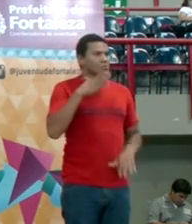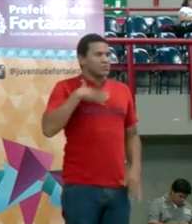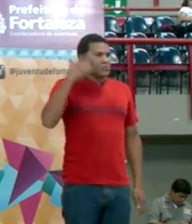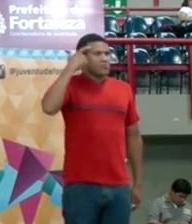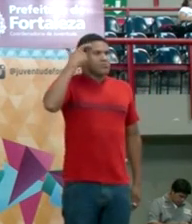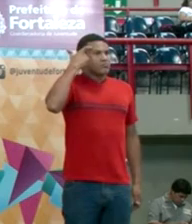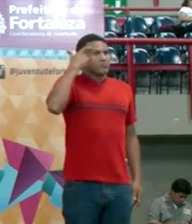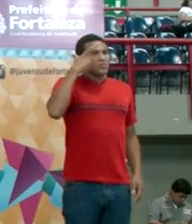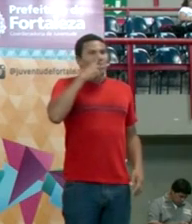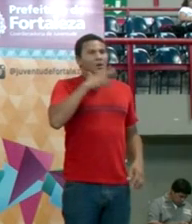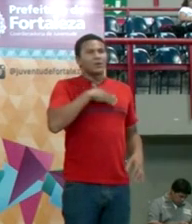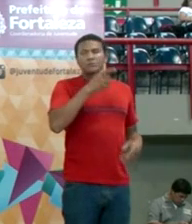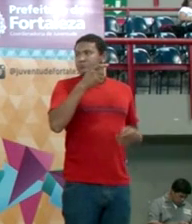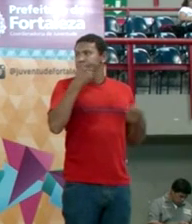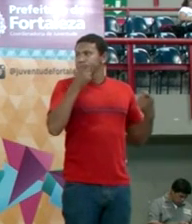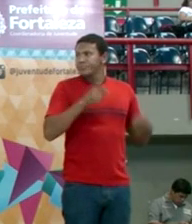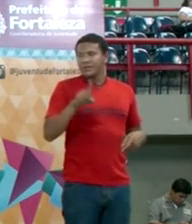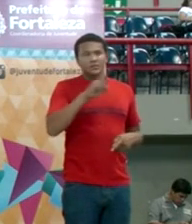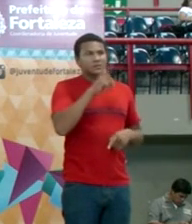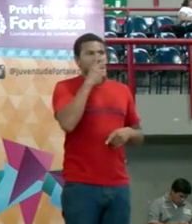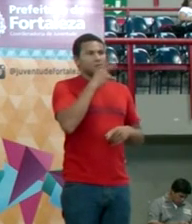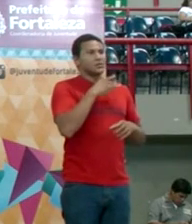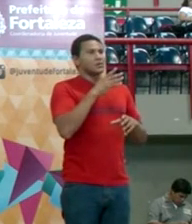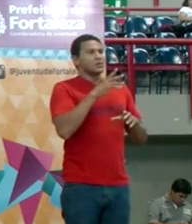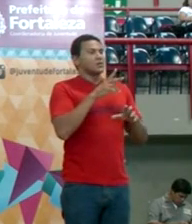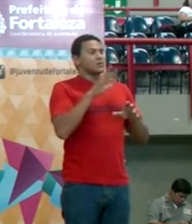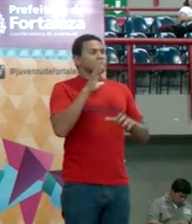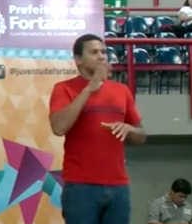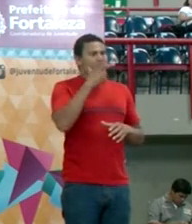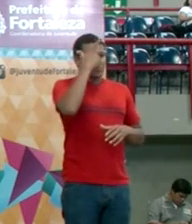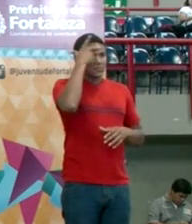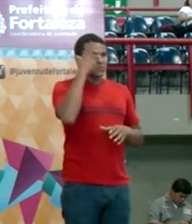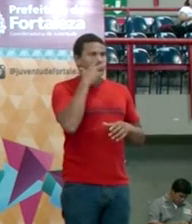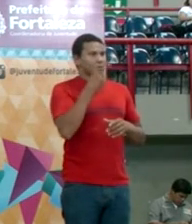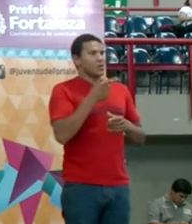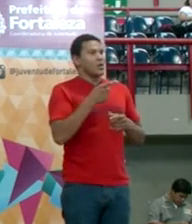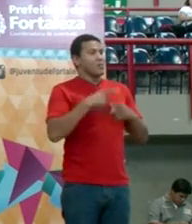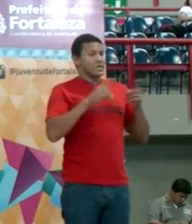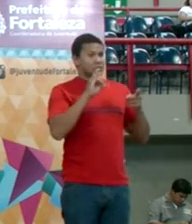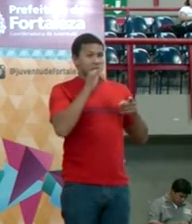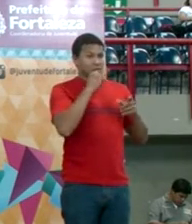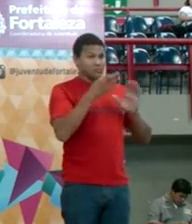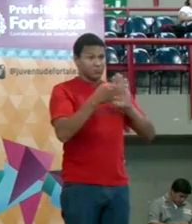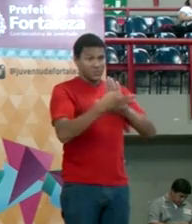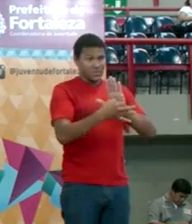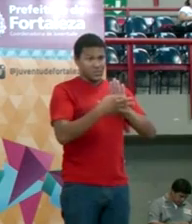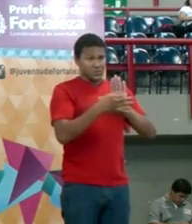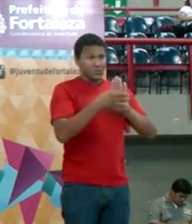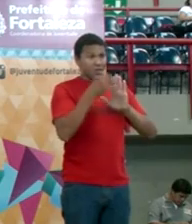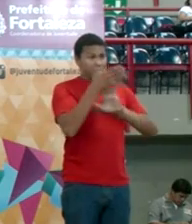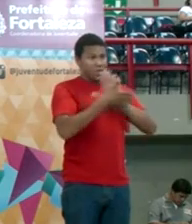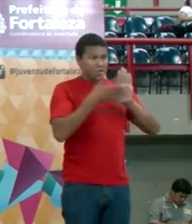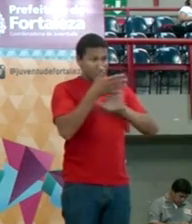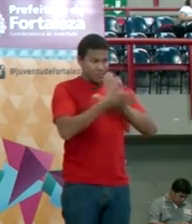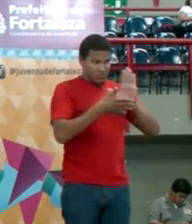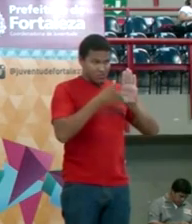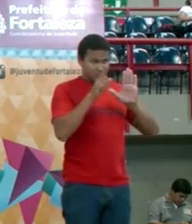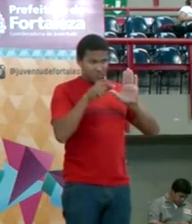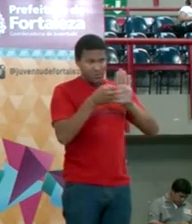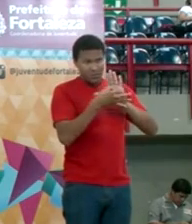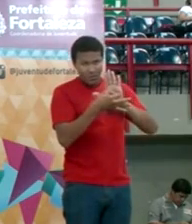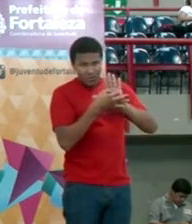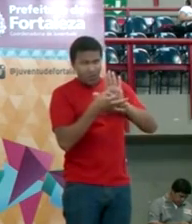de convencer ninguém de que eu estou certo. E quando o texto é dissertativo argumentativo, eu tenho as duas